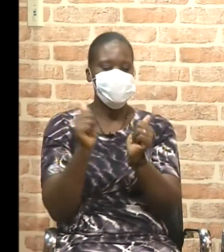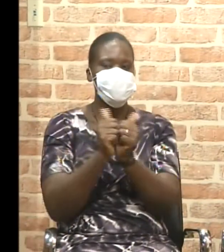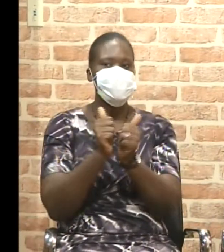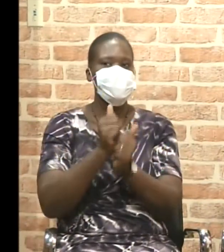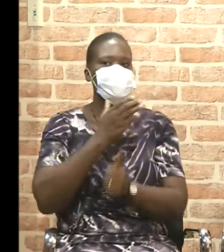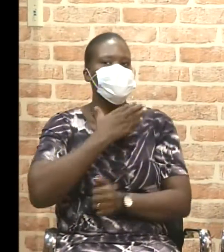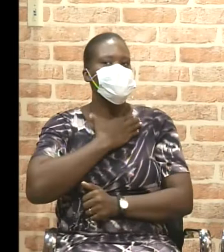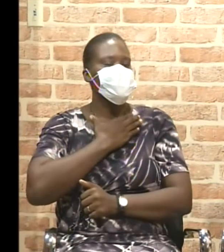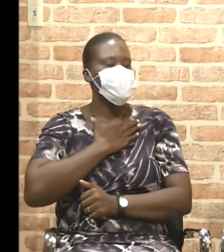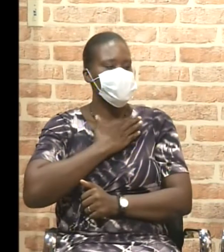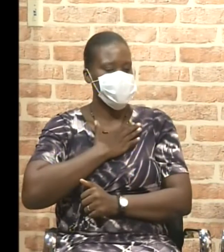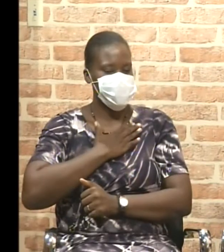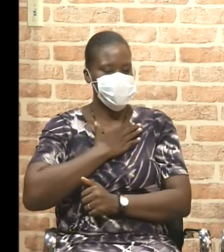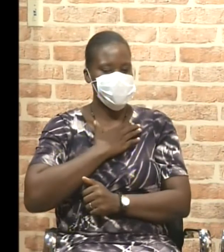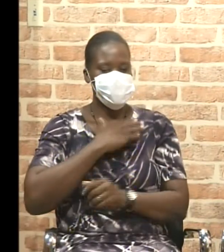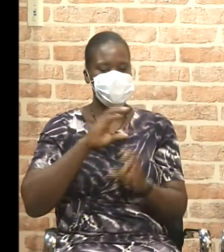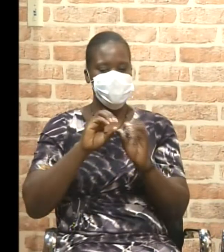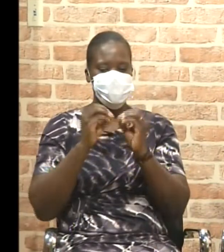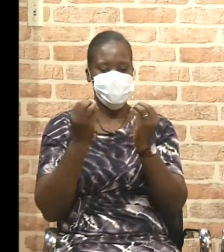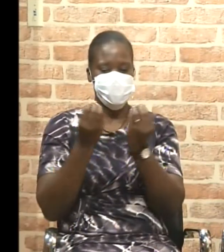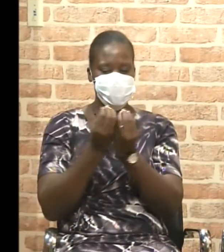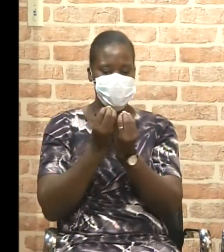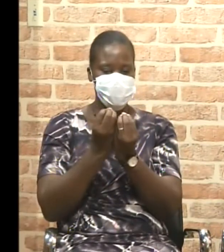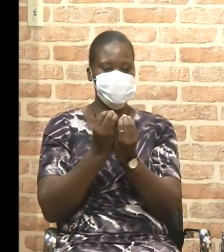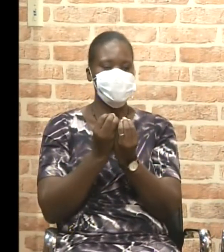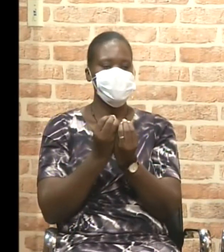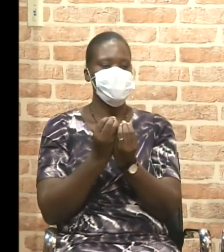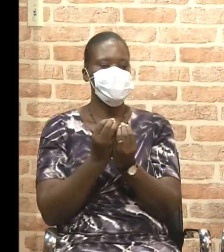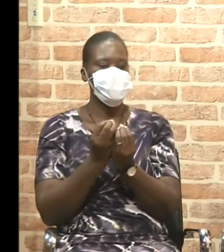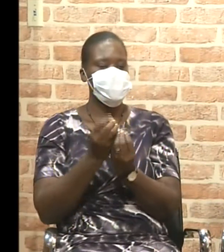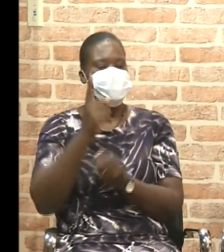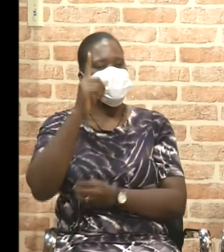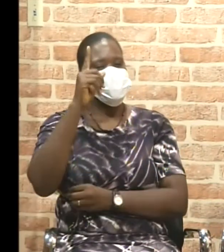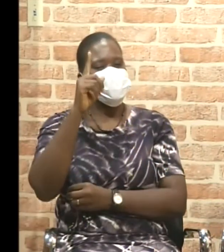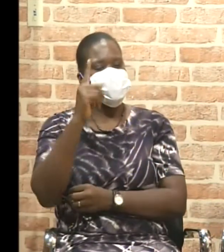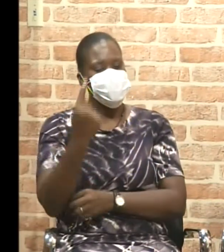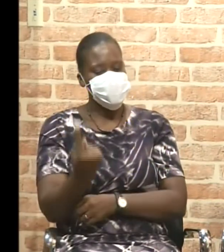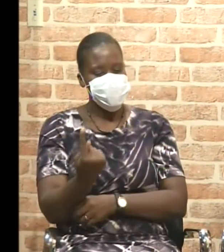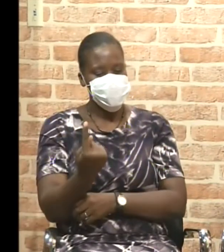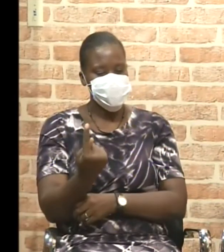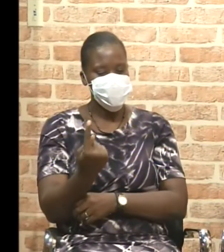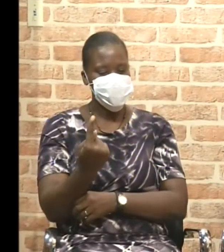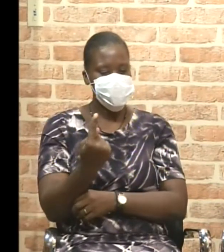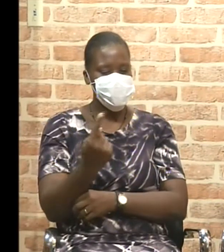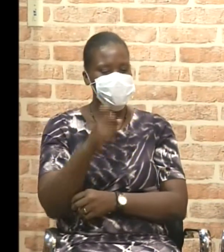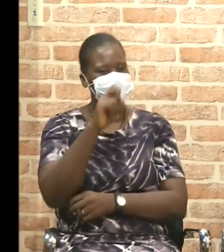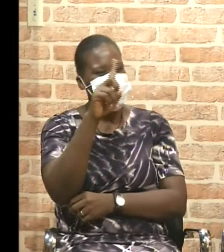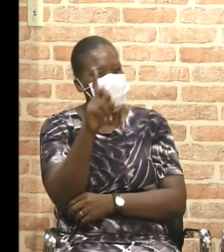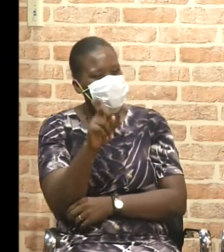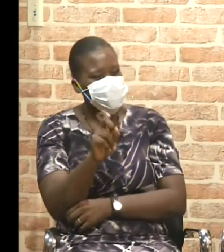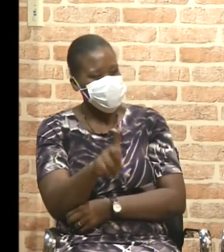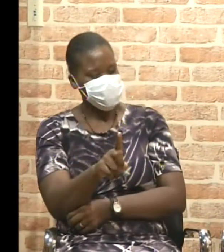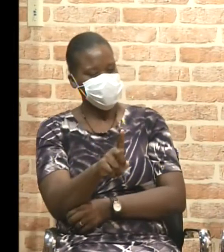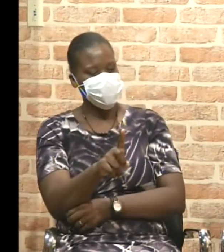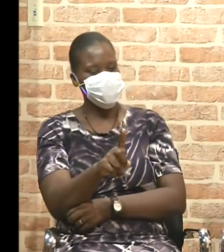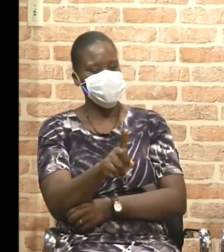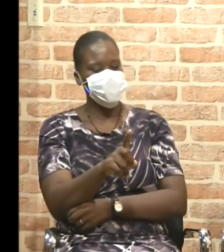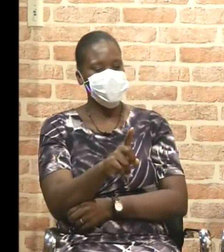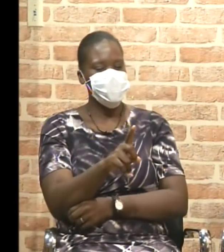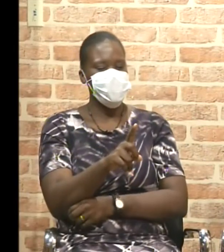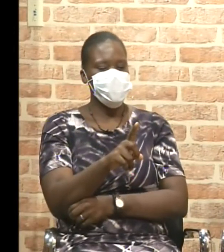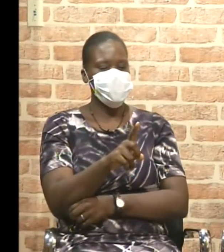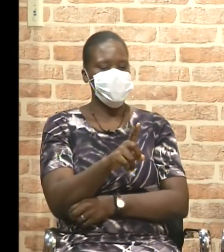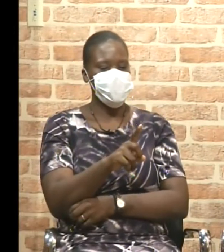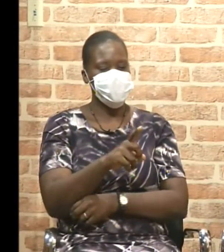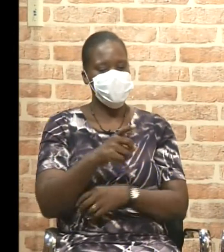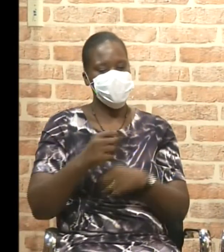qui définit organisation et fonctionnement. Et une qui ça nous mettait aspect tout ça, c'est dans le cadre pour que nous